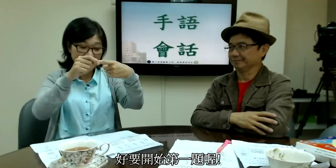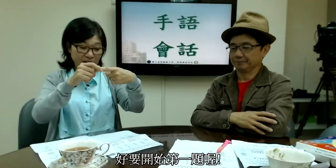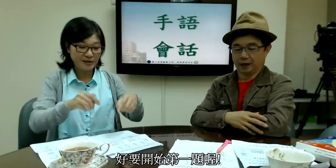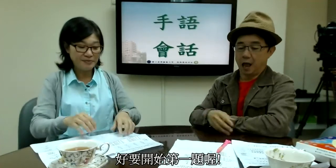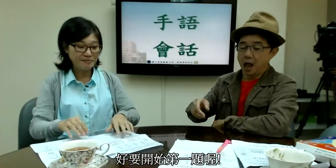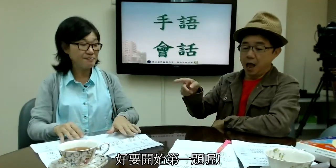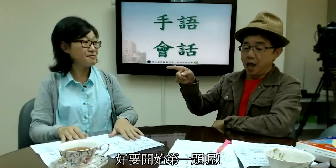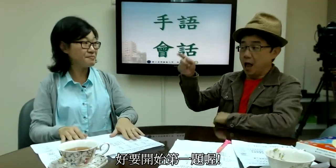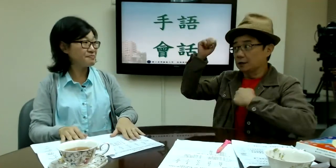咯。